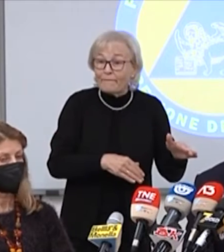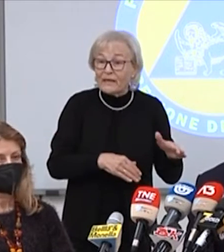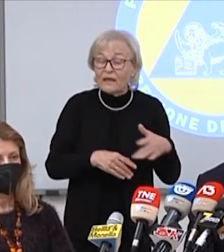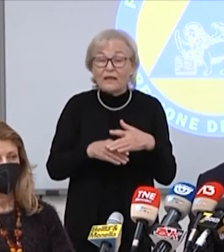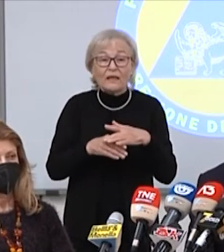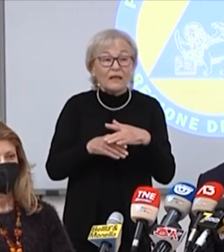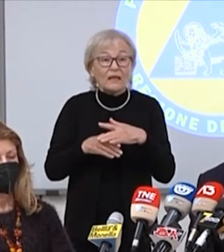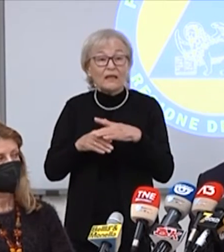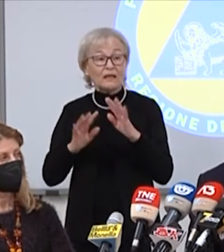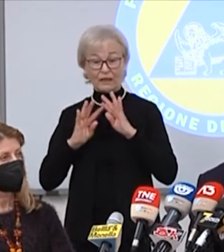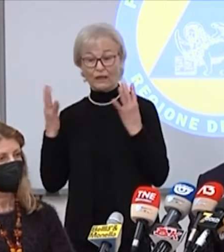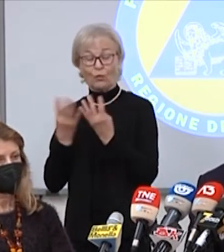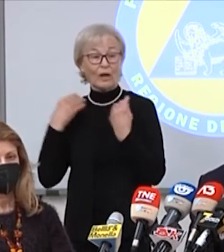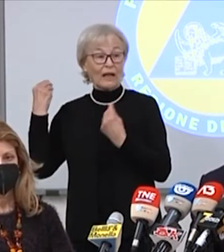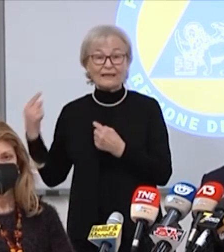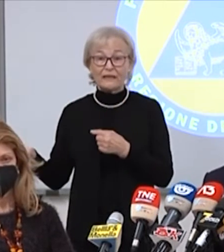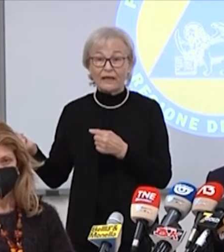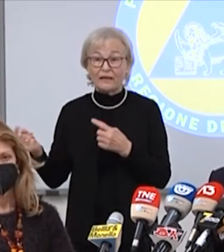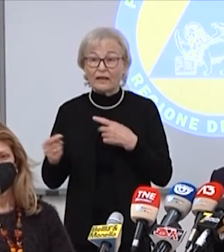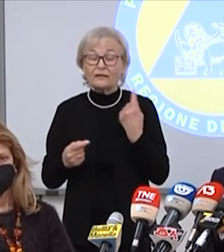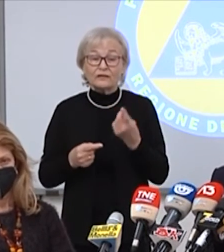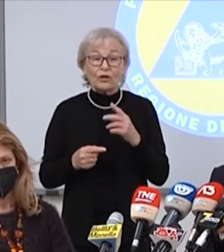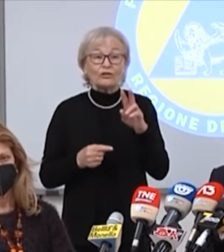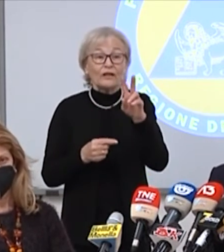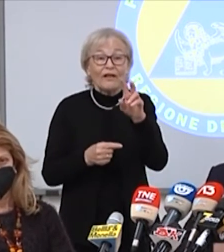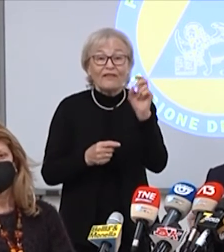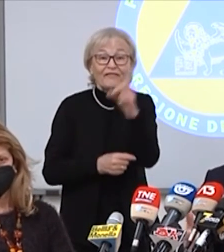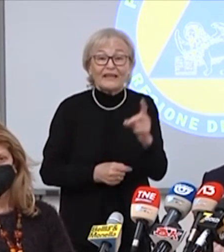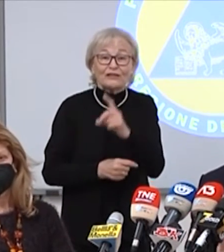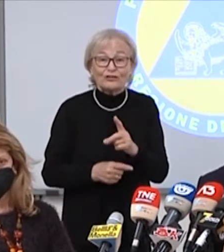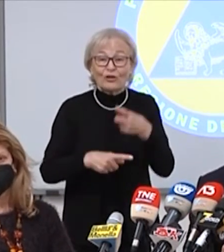in una grazia che ogni 15 giorni c'è n'è uno di positivo si fanno la data tutta la vita